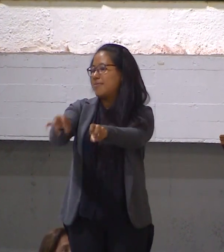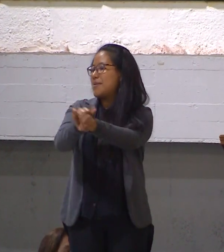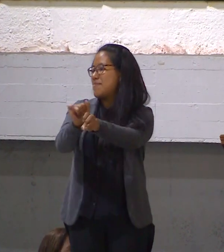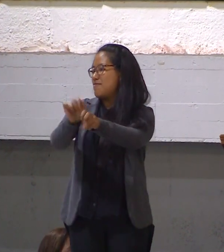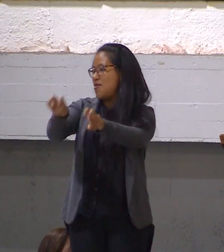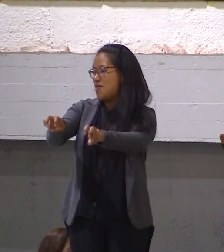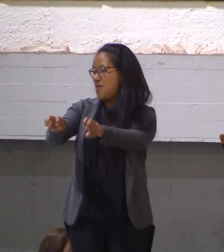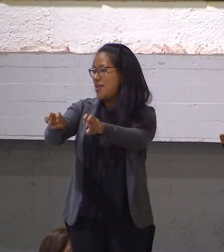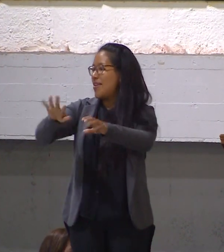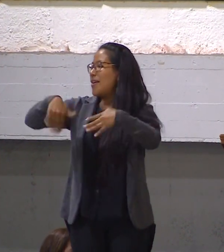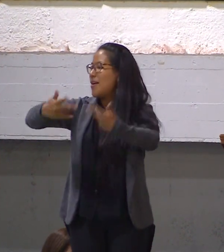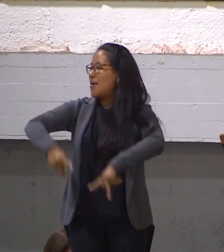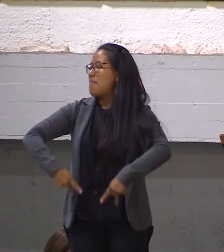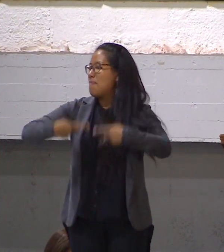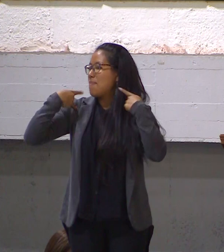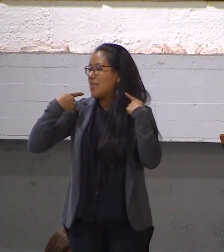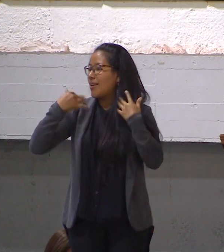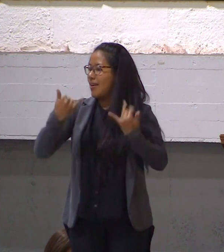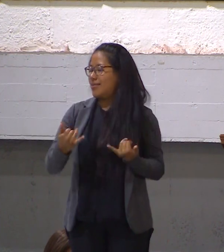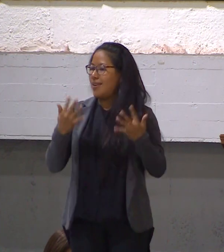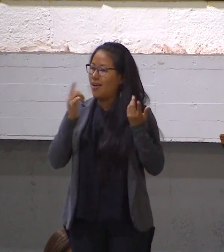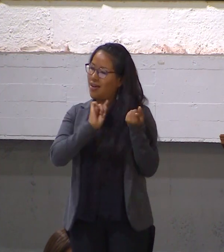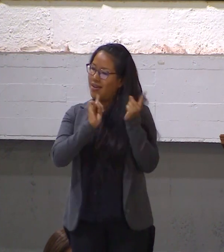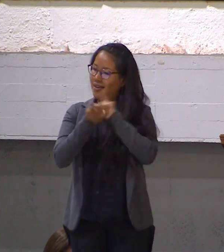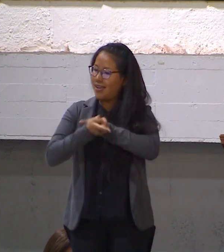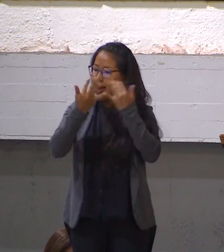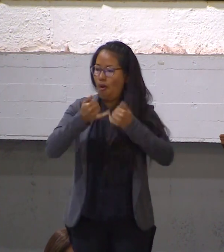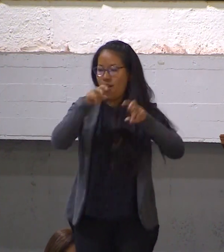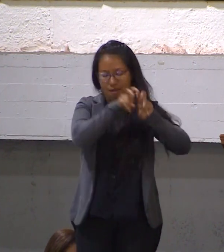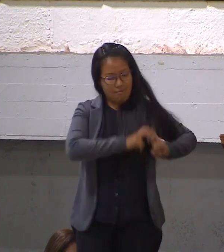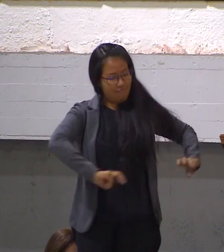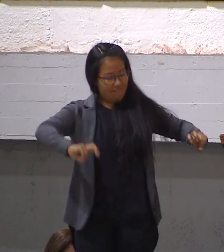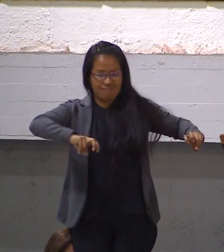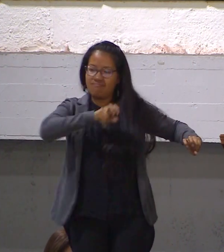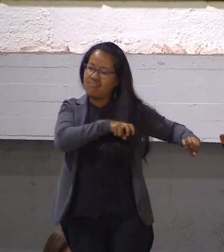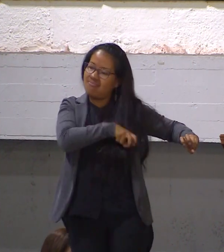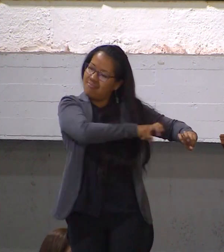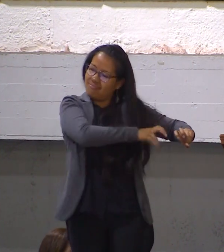circunstancias de la vida estamos en esta mesa principal